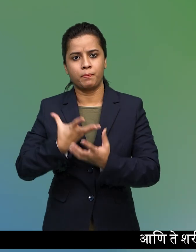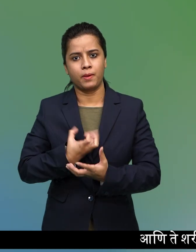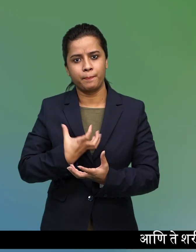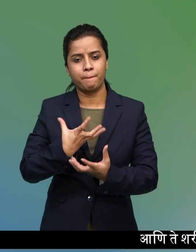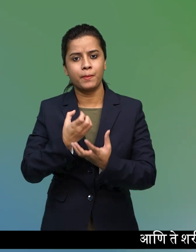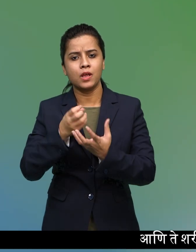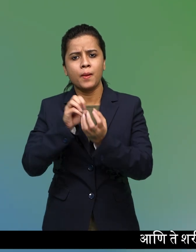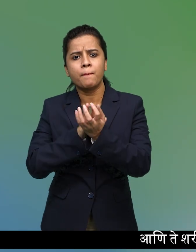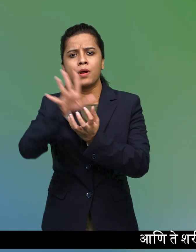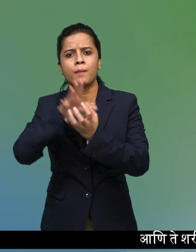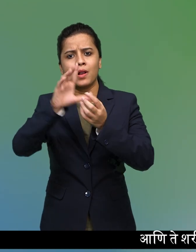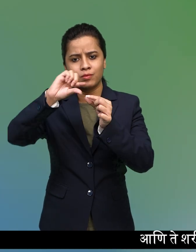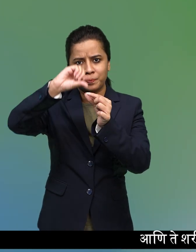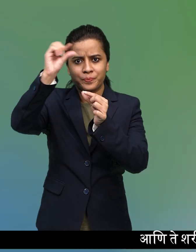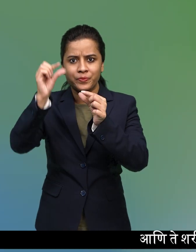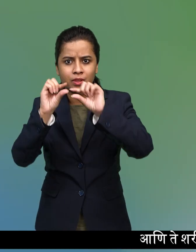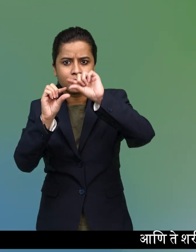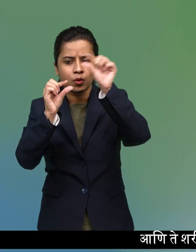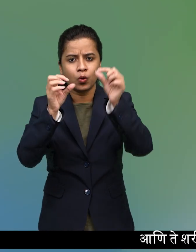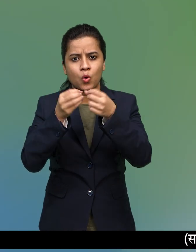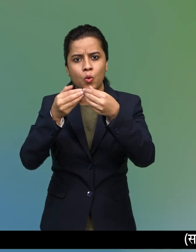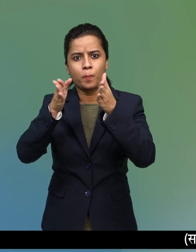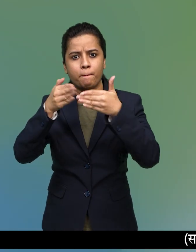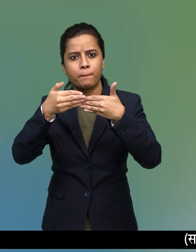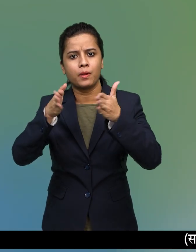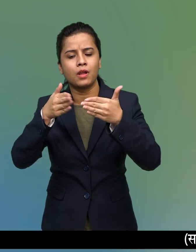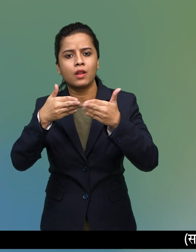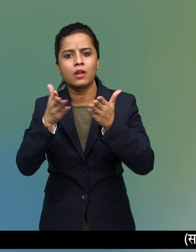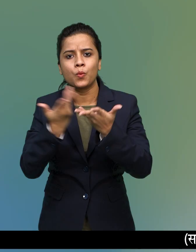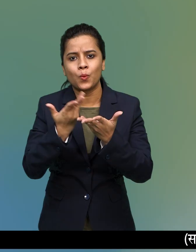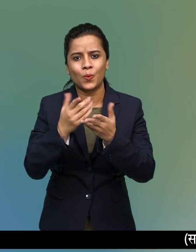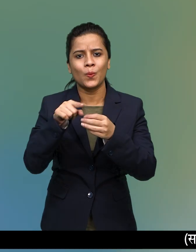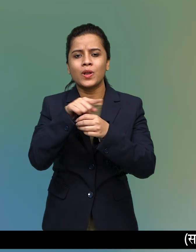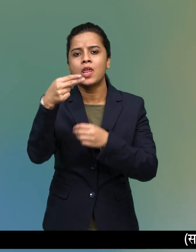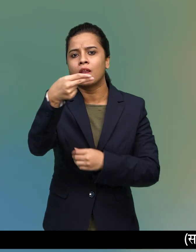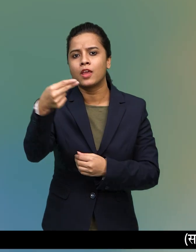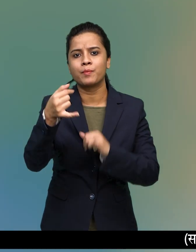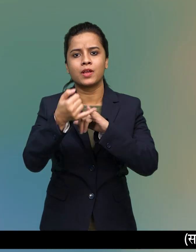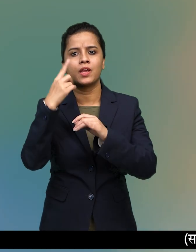आणि ते शरीरातील मोकळ्या जागांमध्ये सायनस सोडले जाते.